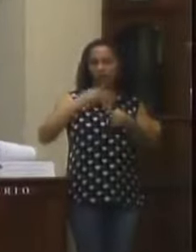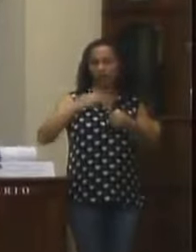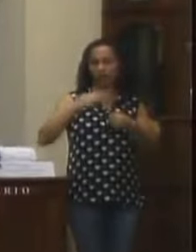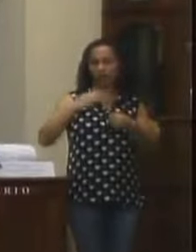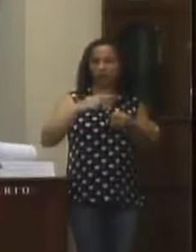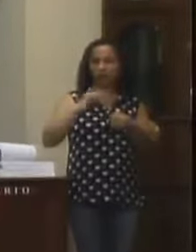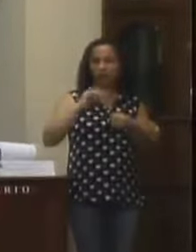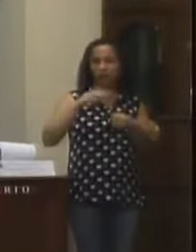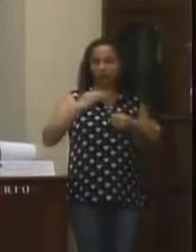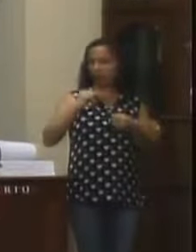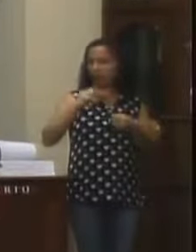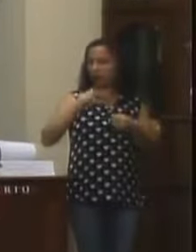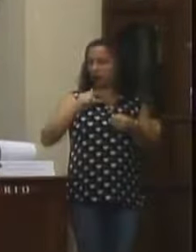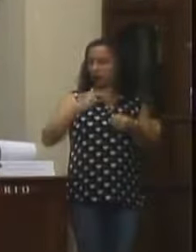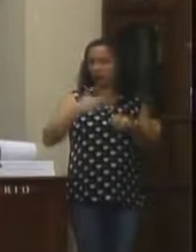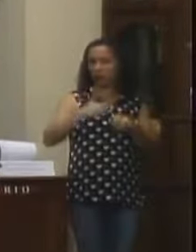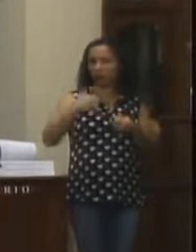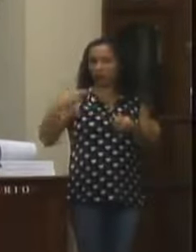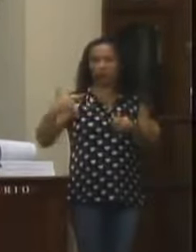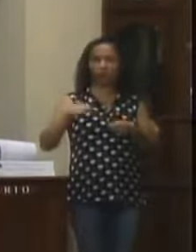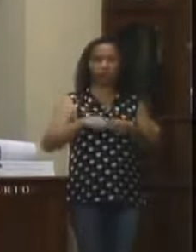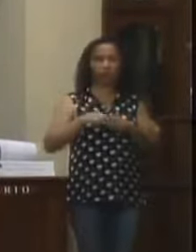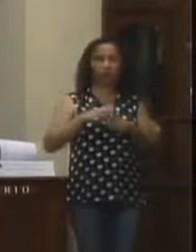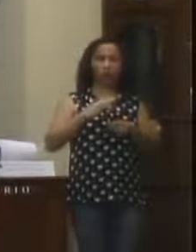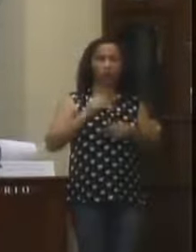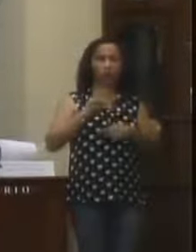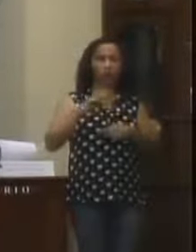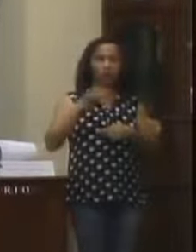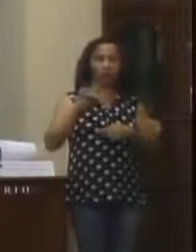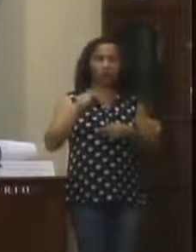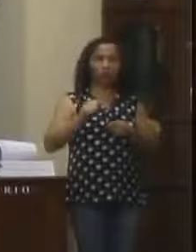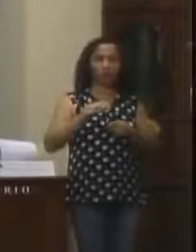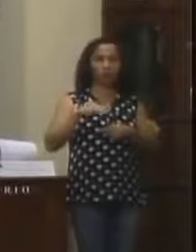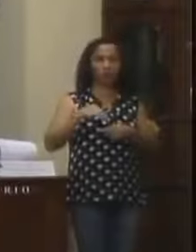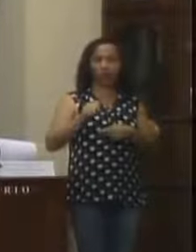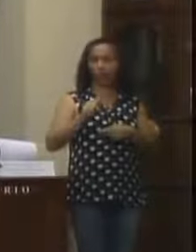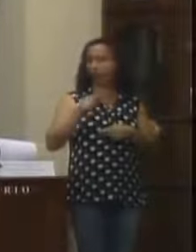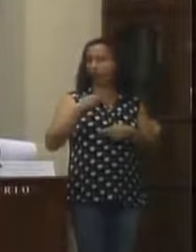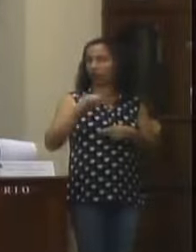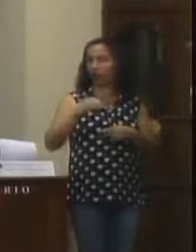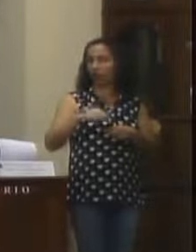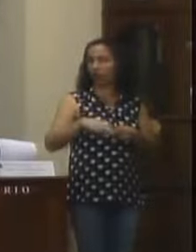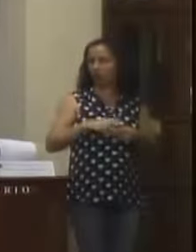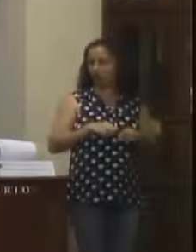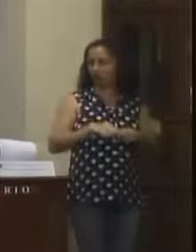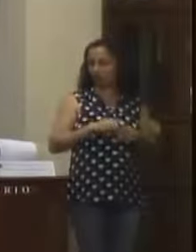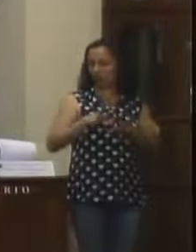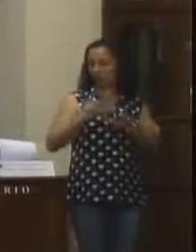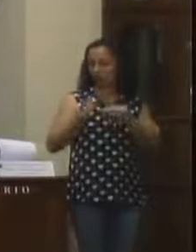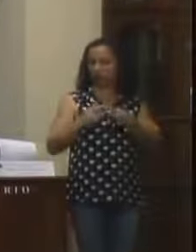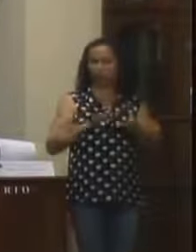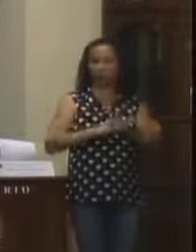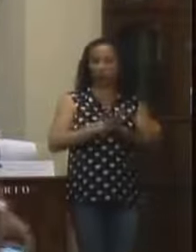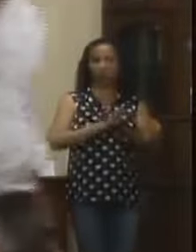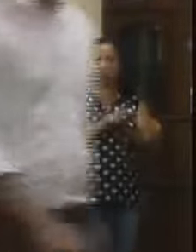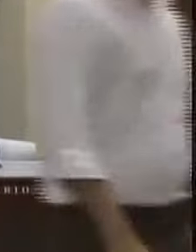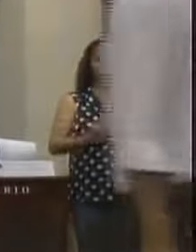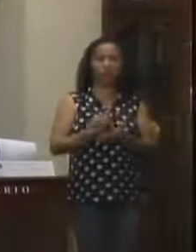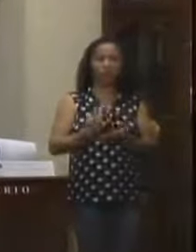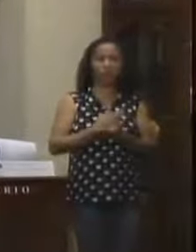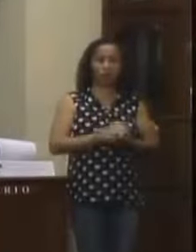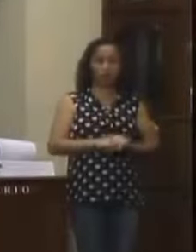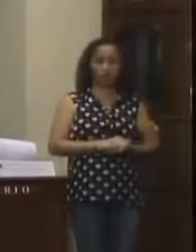da Carta Magna. Quanto à análise da constitucionalidade no que tange ao aspecto formal, o mesmo é manifestamente constitucional, não apresentando nenhum vício de iniciativa